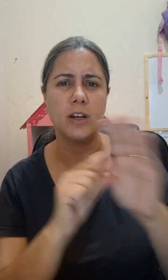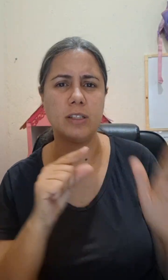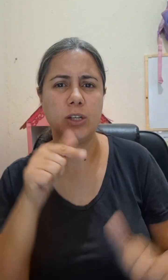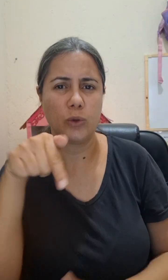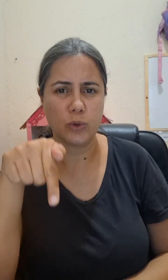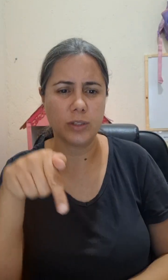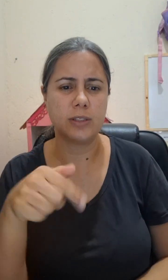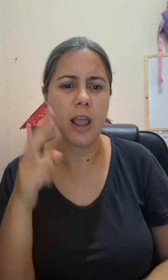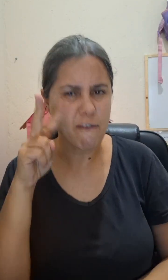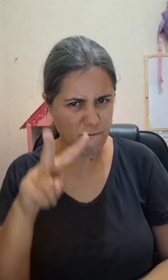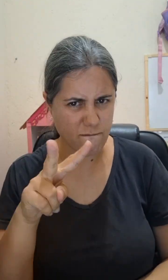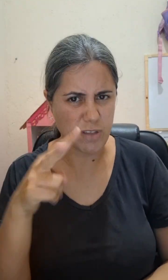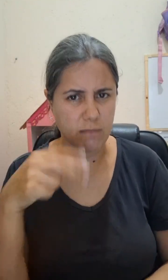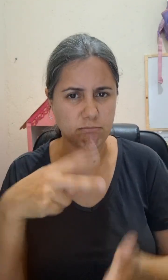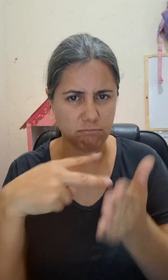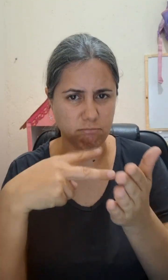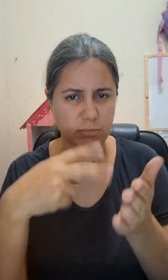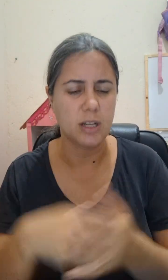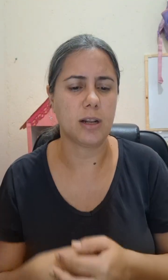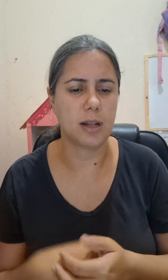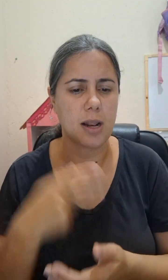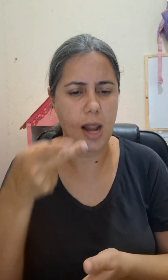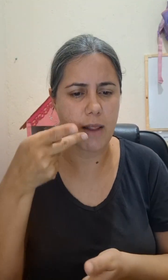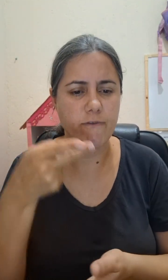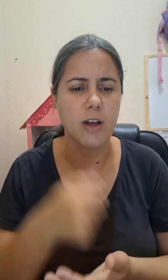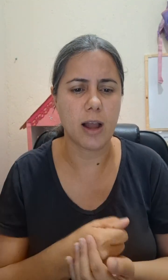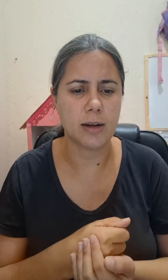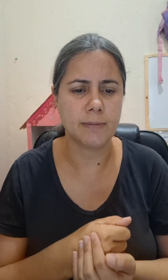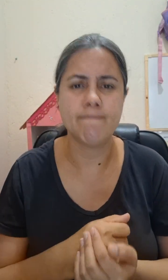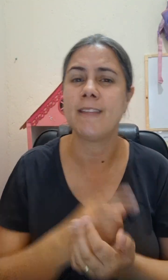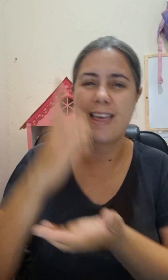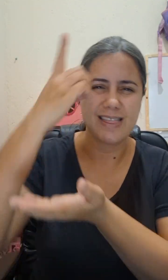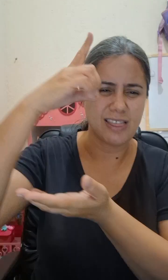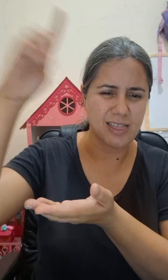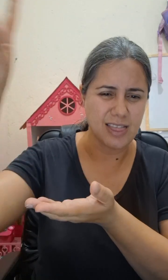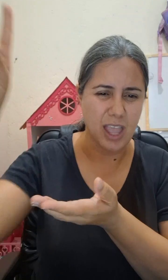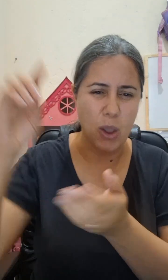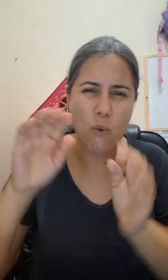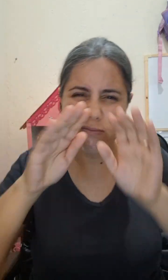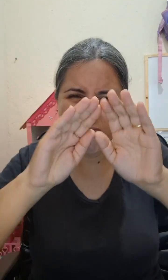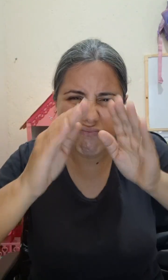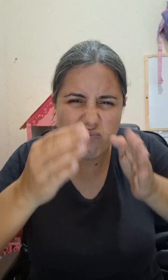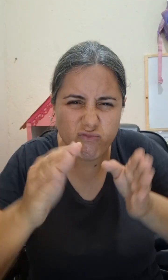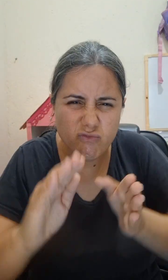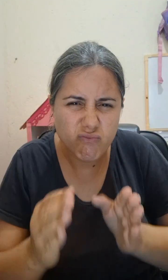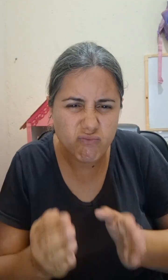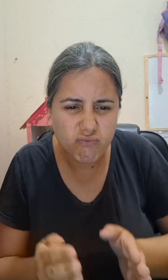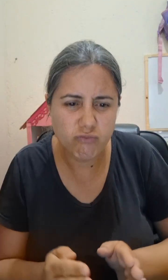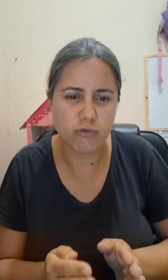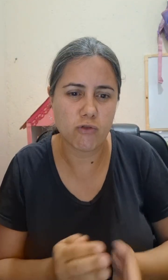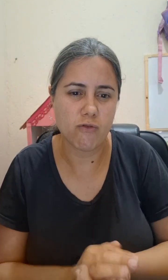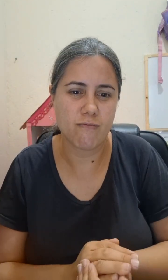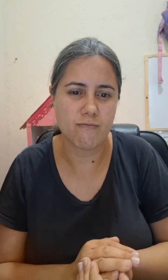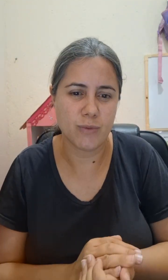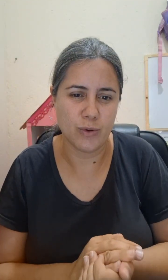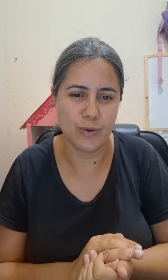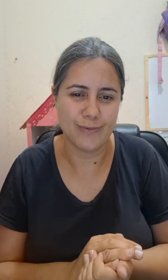Lá em Gênesis capítulo 2, versículo 7, nós lemos. Lá fala: Deus formou